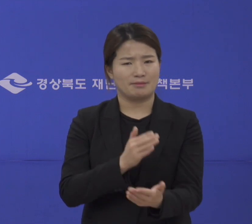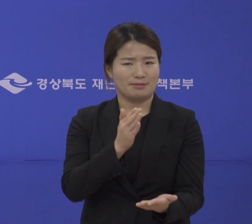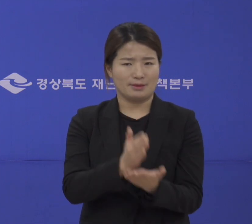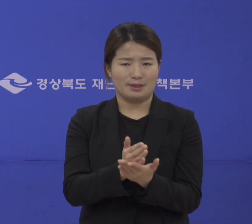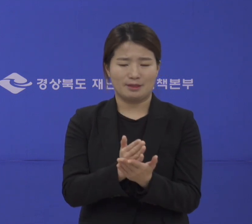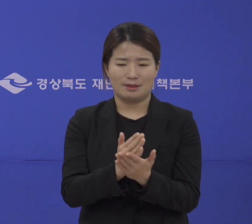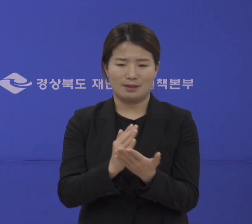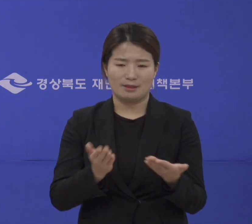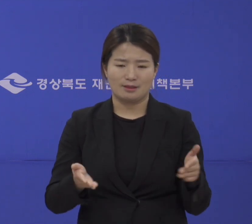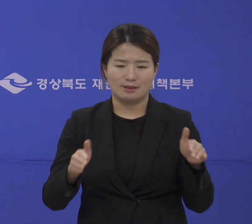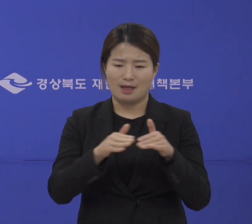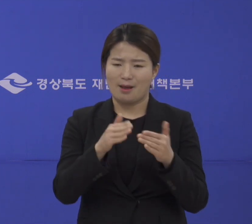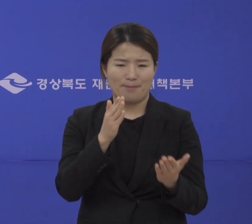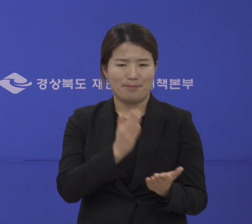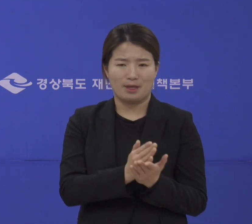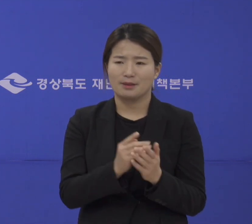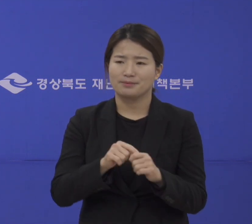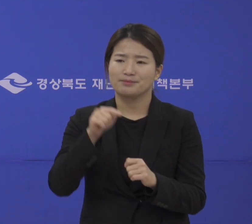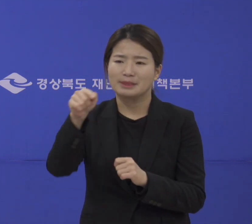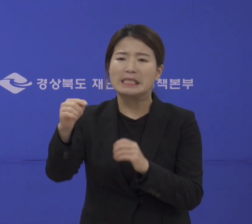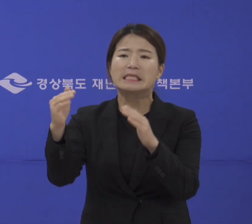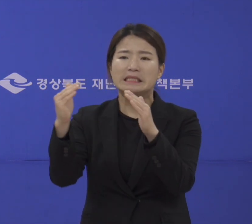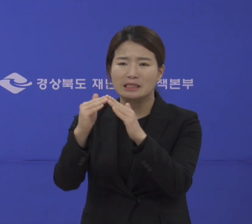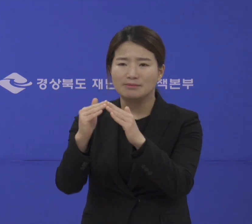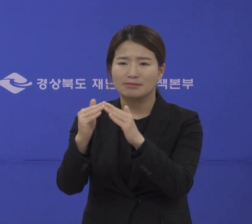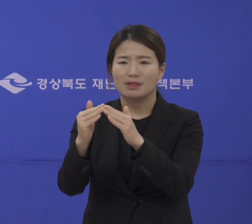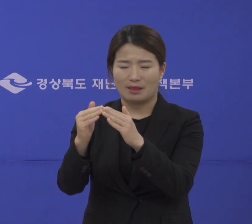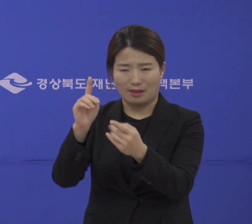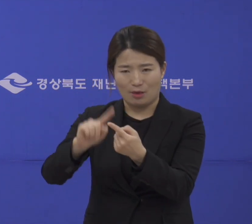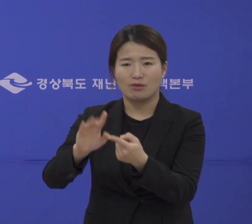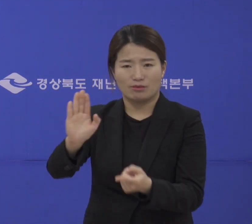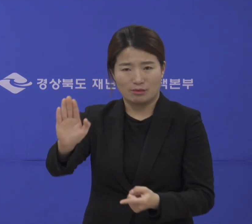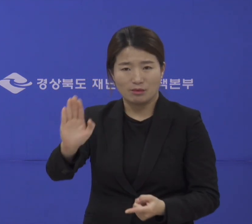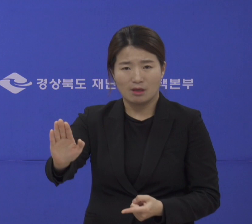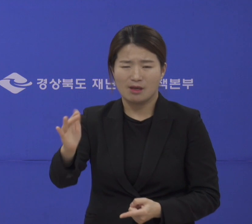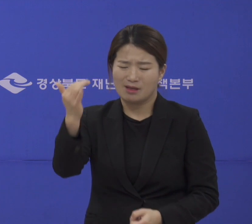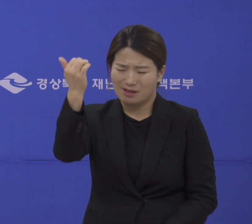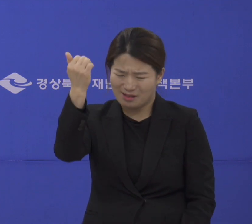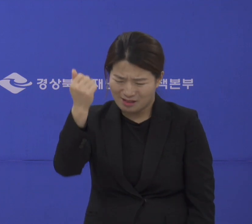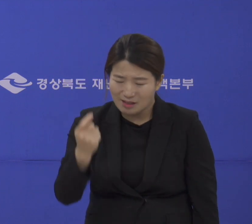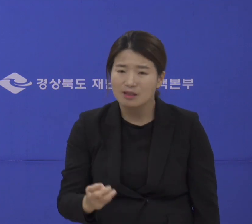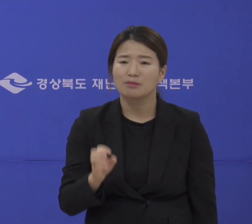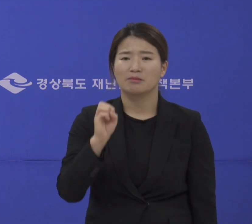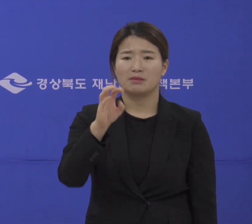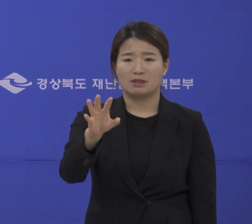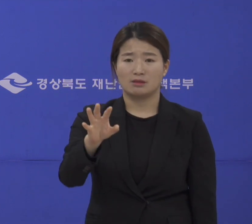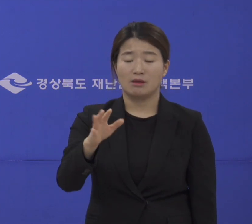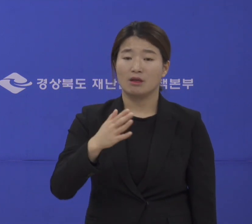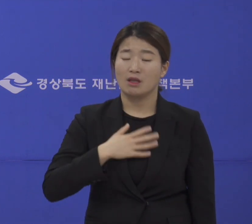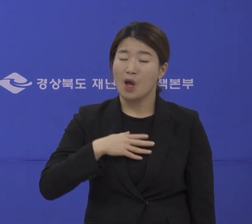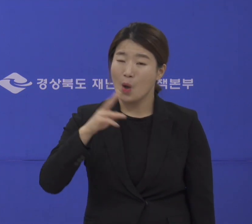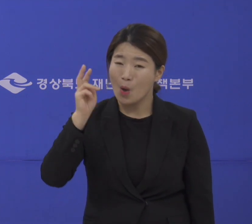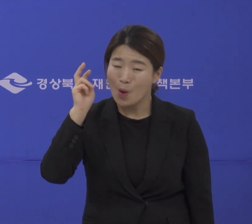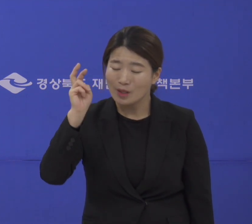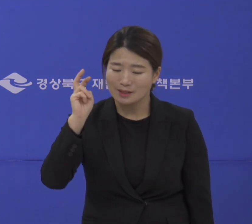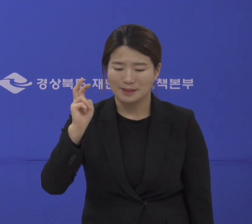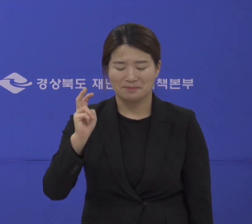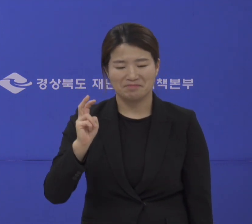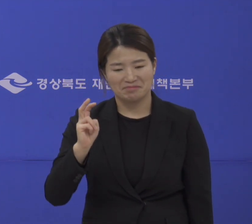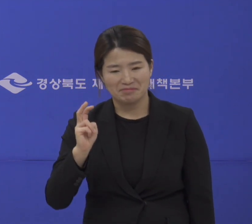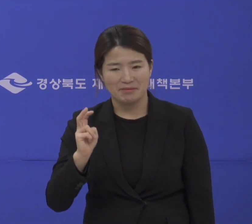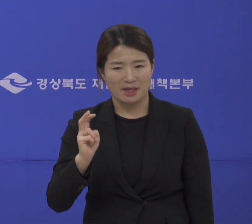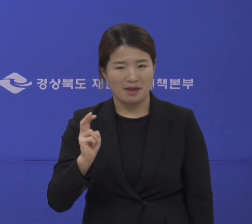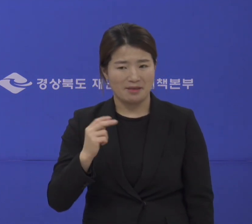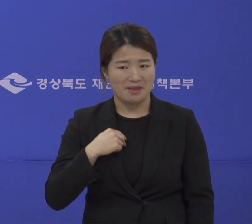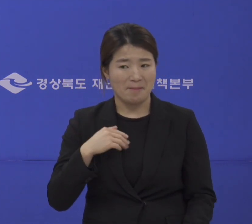있도록, 재택근무를 할수 있도록 여러 차례 말씀을 드렸습니다. 처음에는 혹시나 재택근무를 하면은